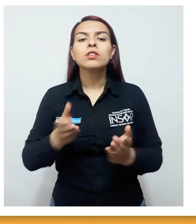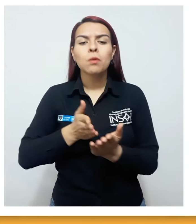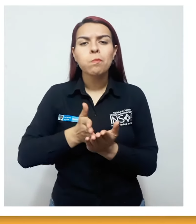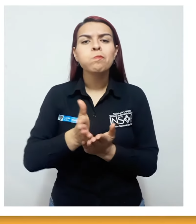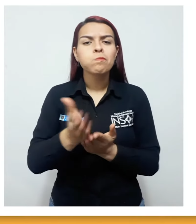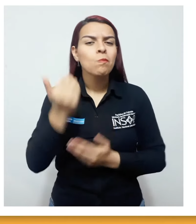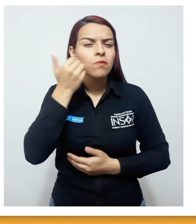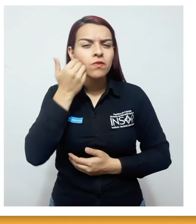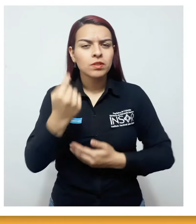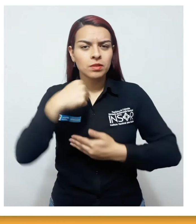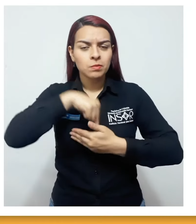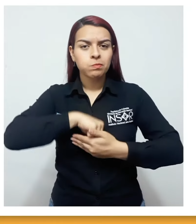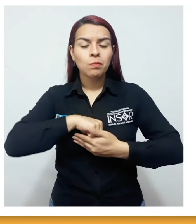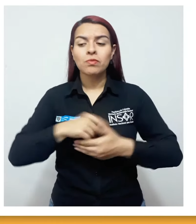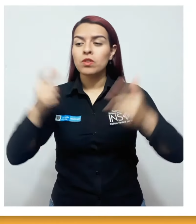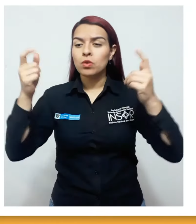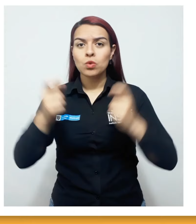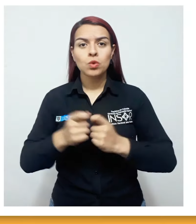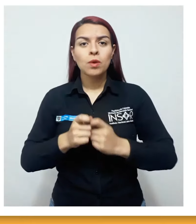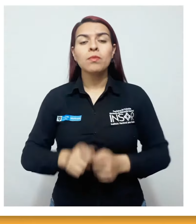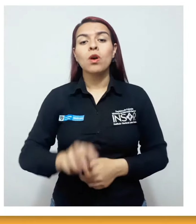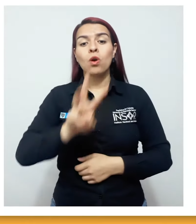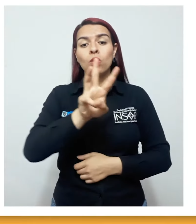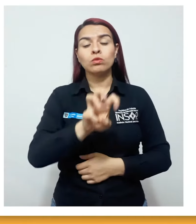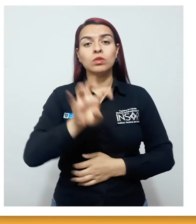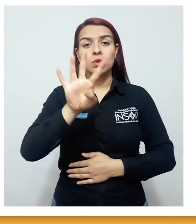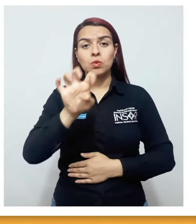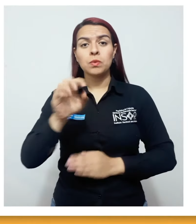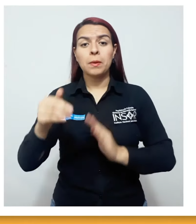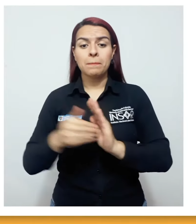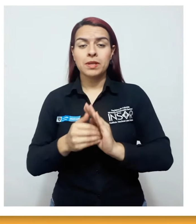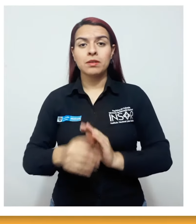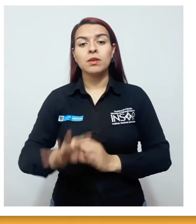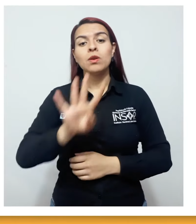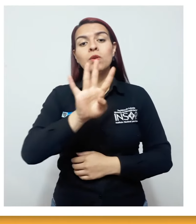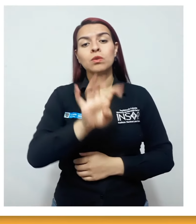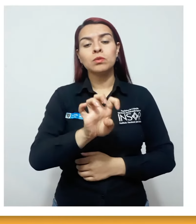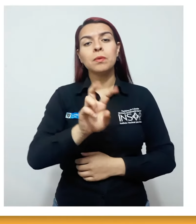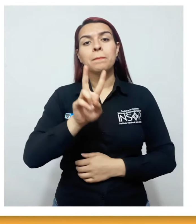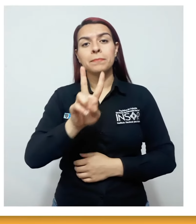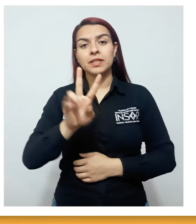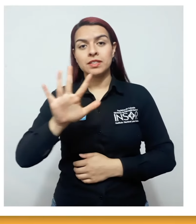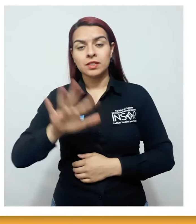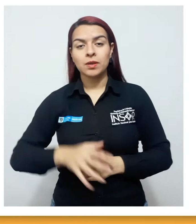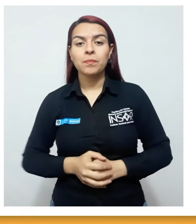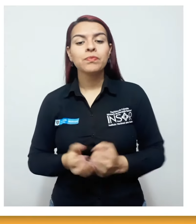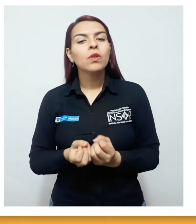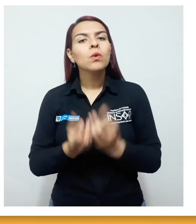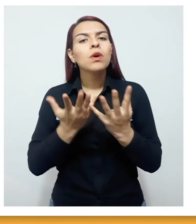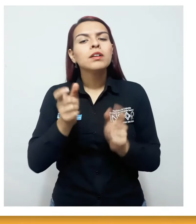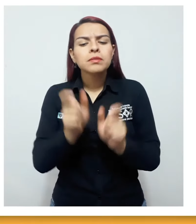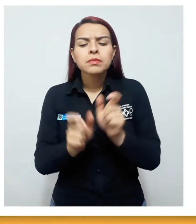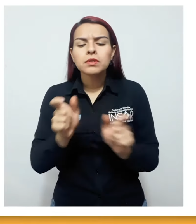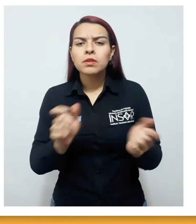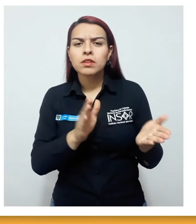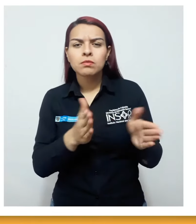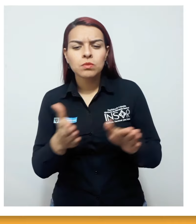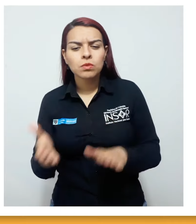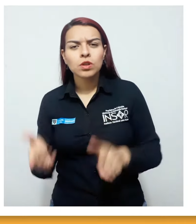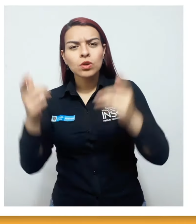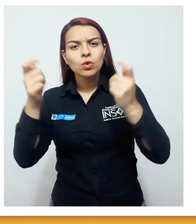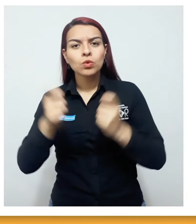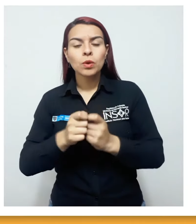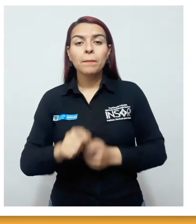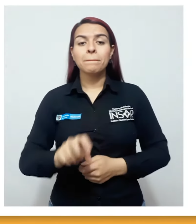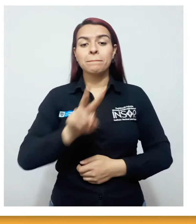activos, 89,925. Número de personas muertas,